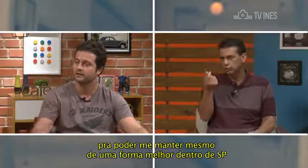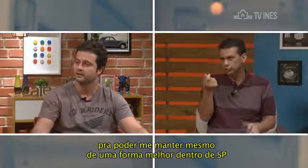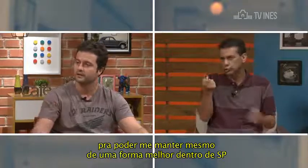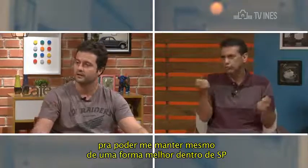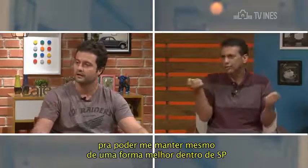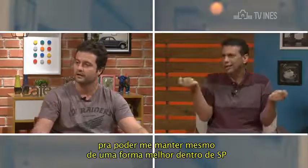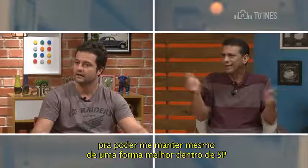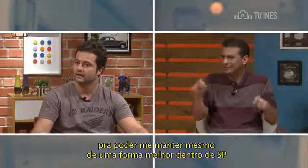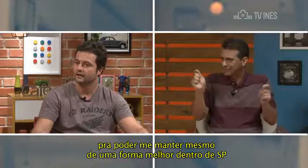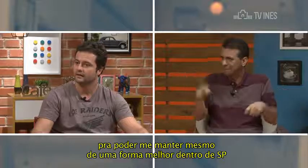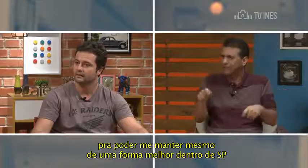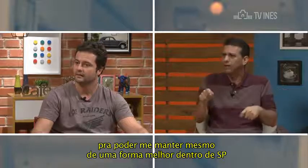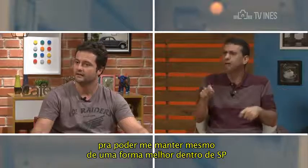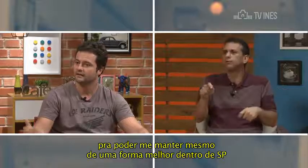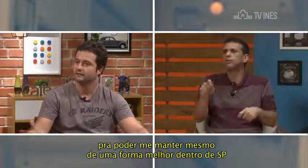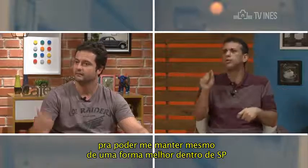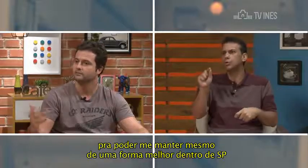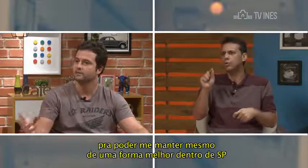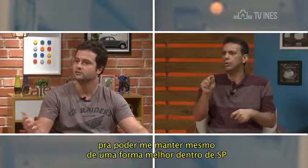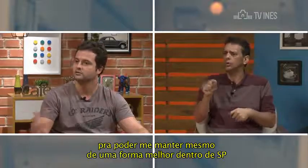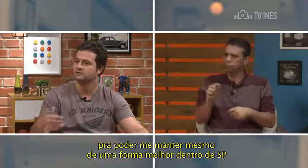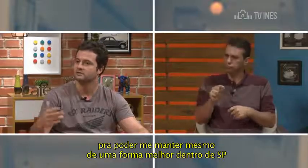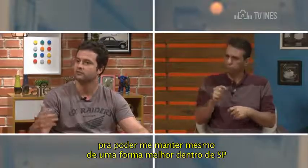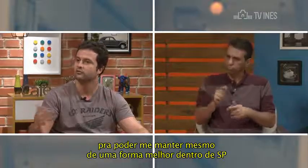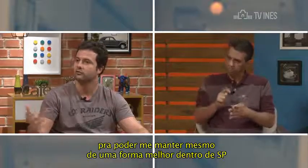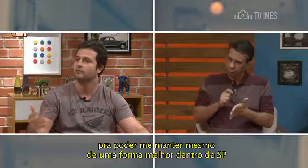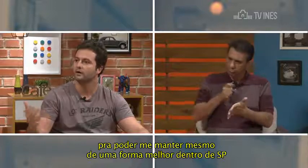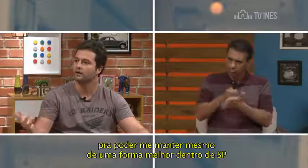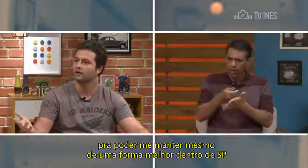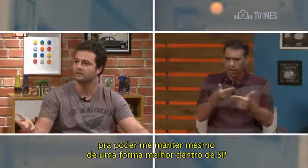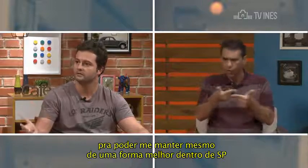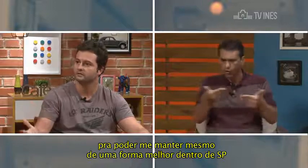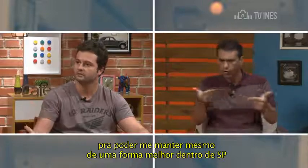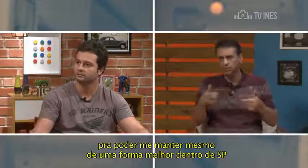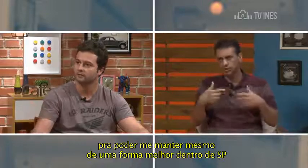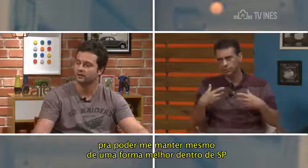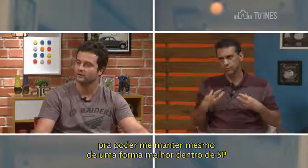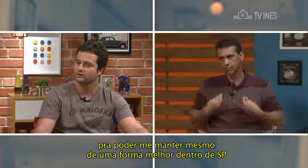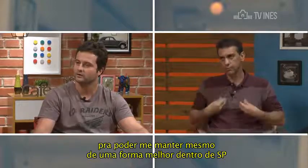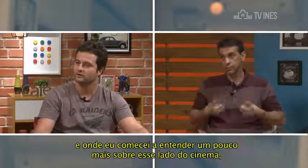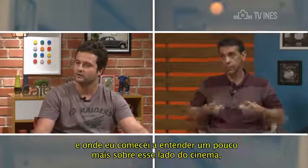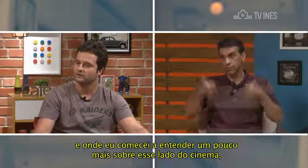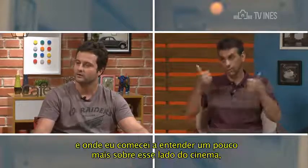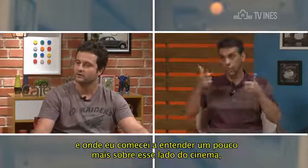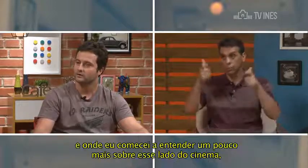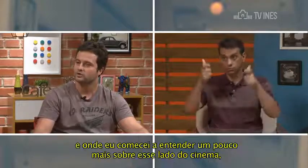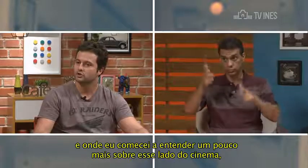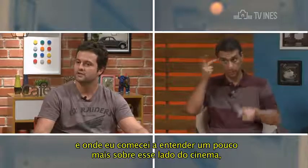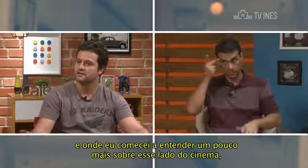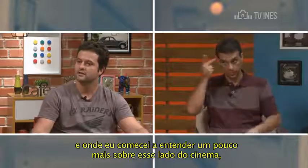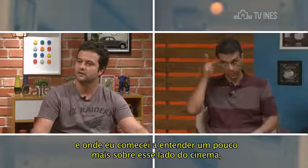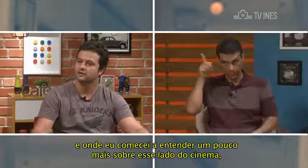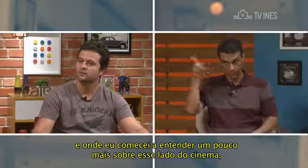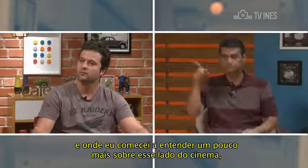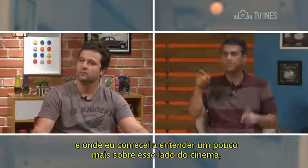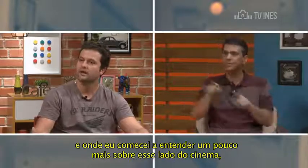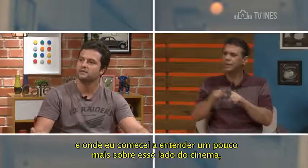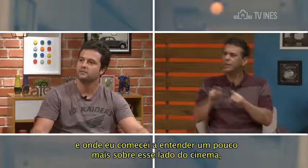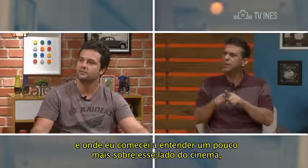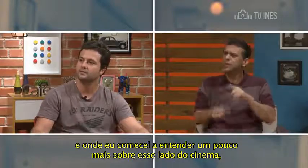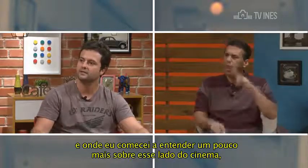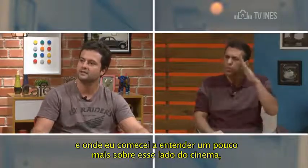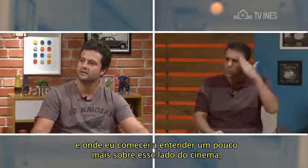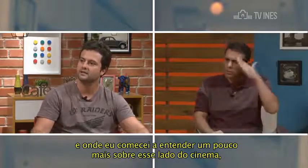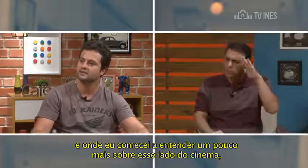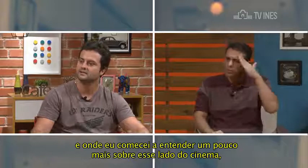poder me manter mesmo assim de uma forma melhor dentro de São Paulo. E onde eu comecei a entender um pouco